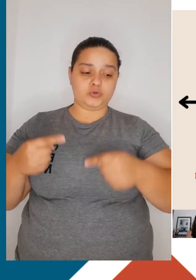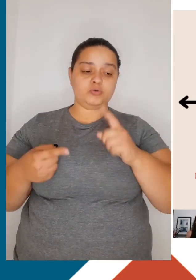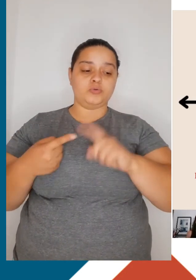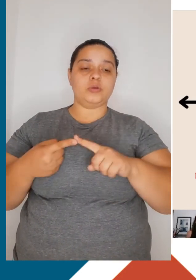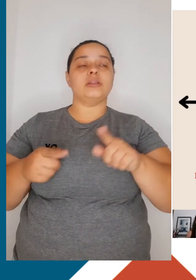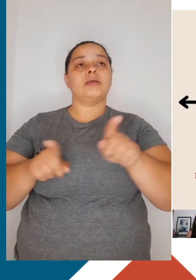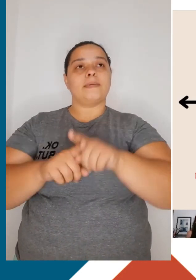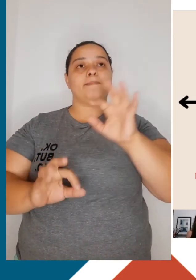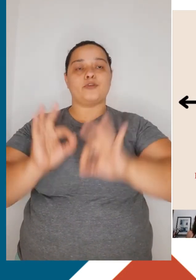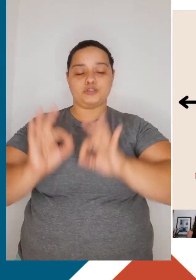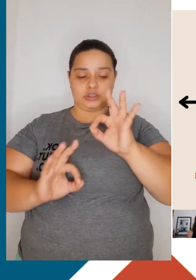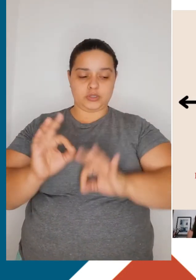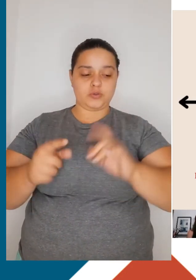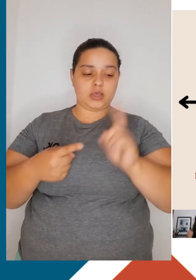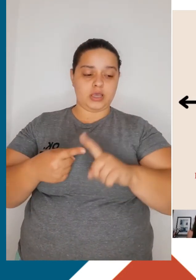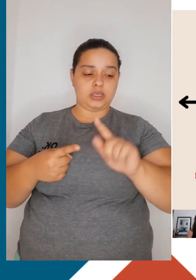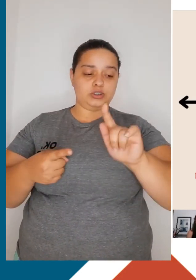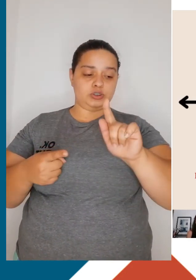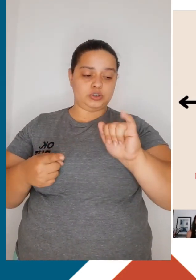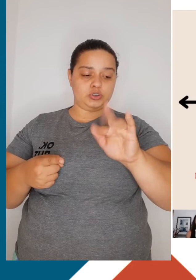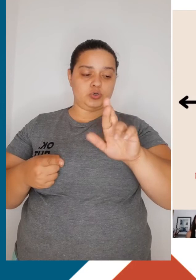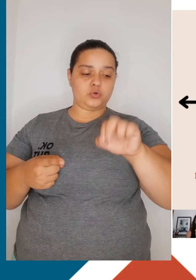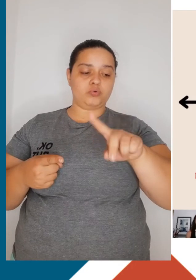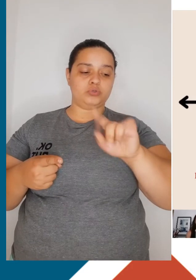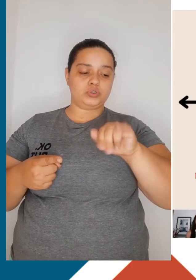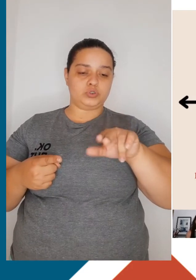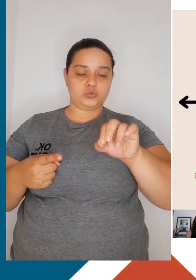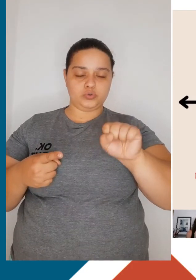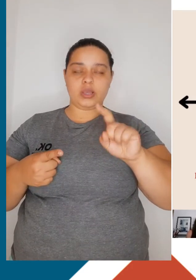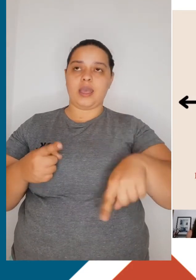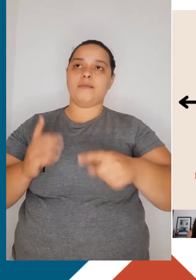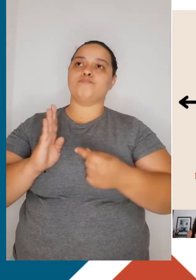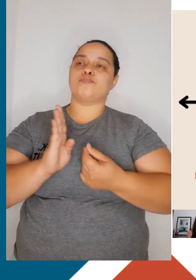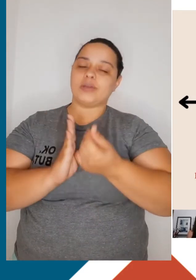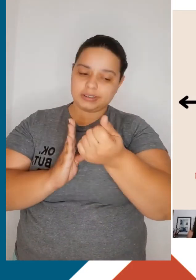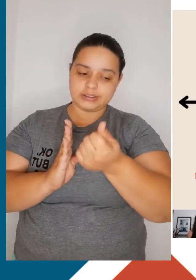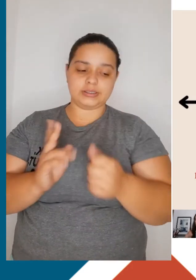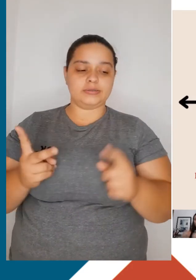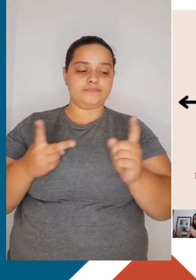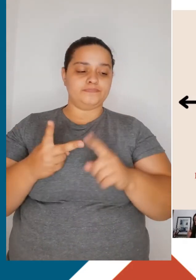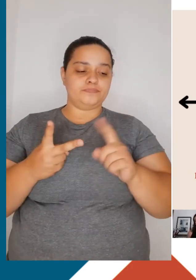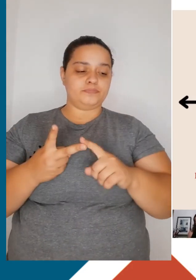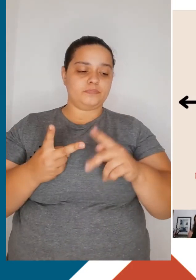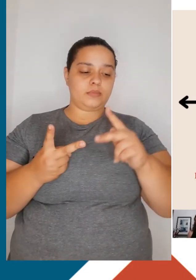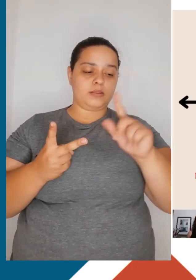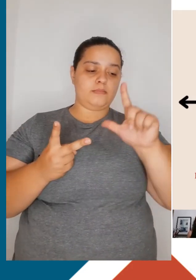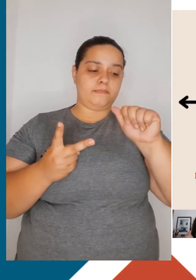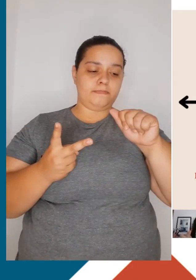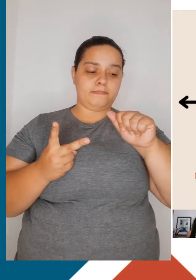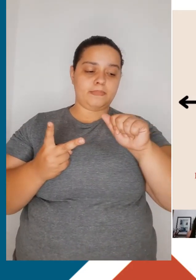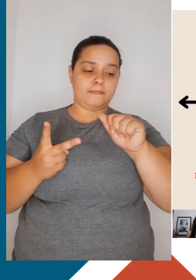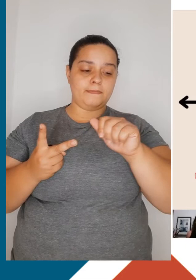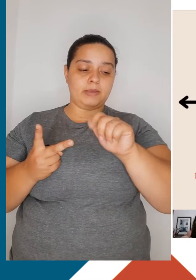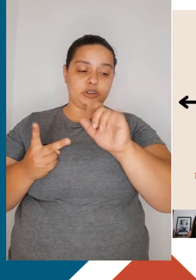projeto revolucionário. De um lado, os girondinos, né, que são então a burguesia, a alta burguesia. No outro extremo, a gente tem